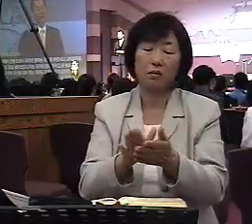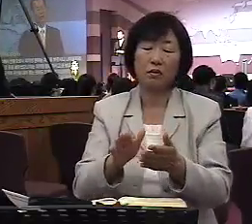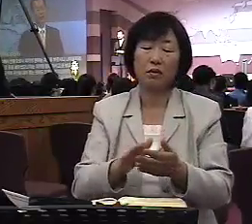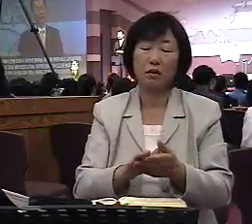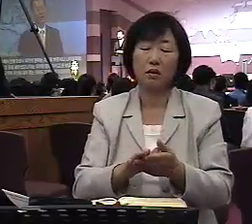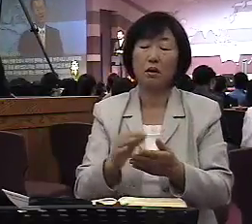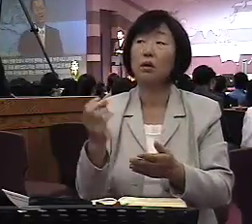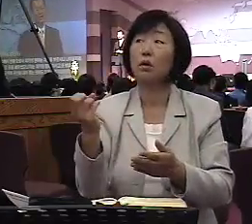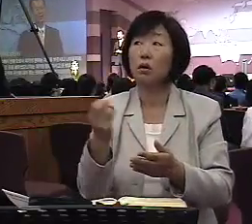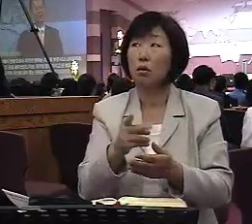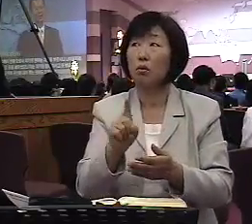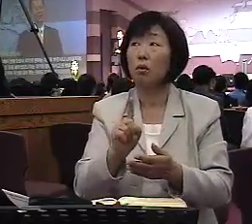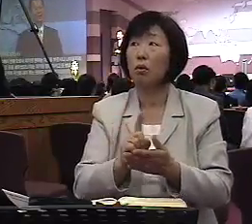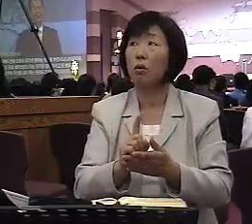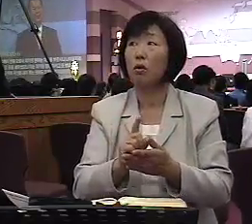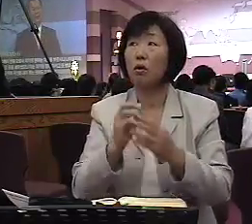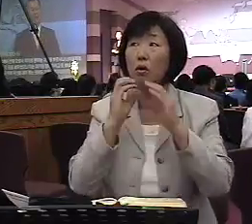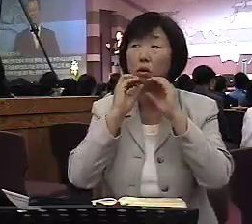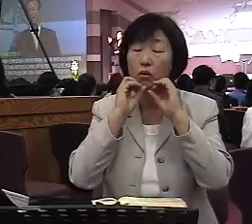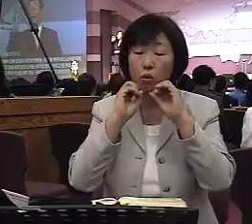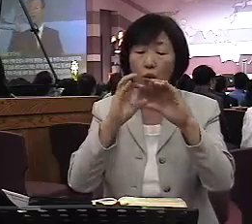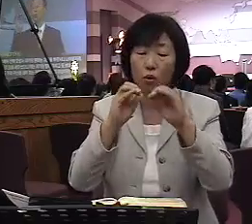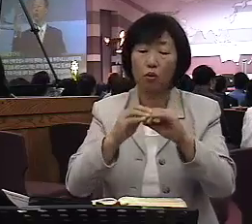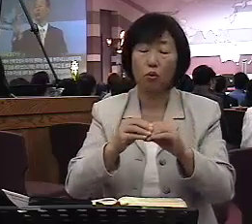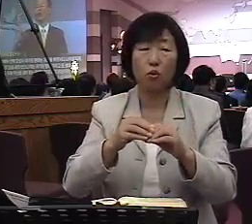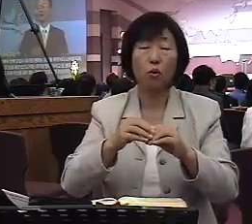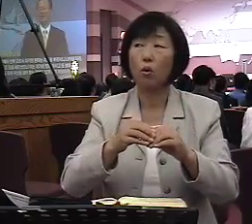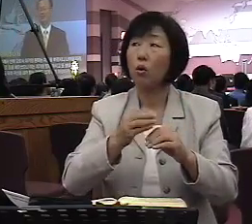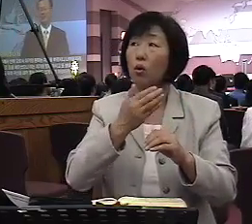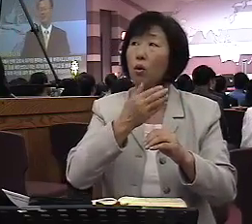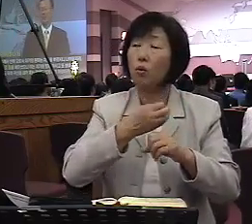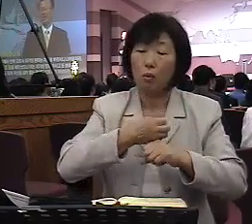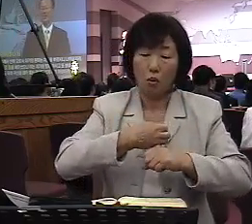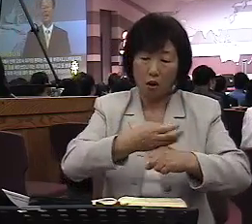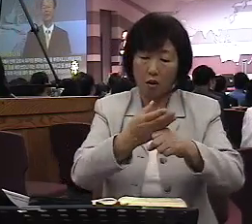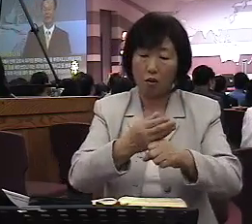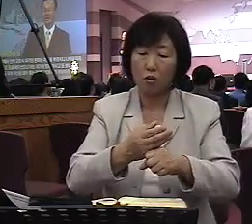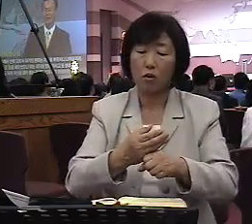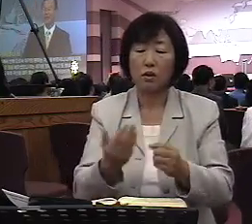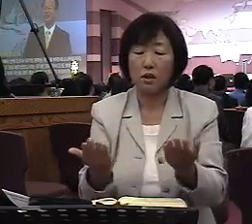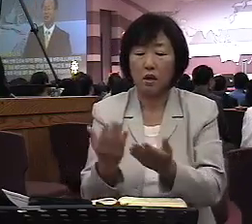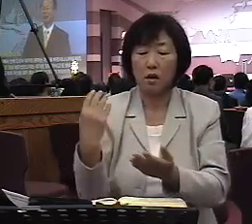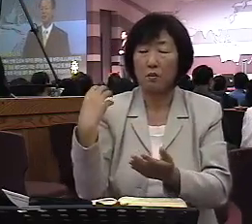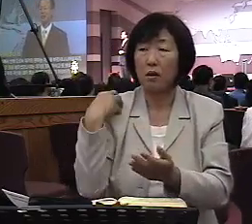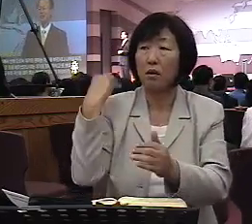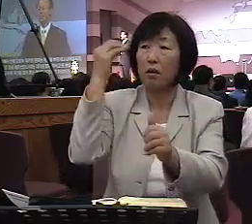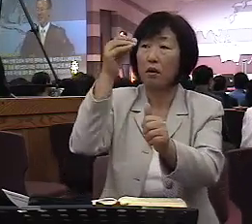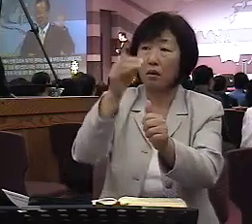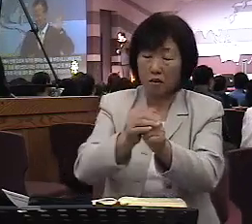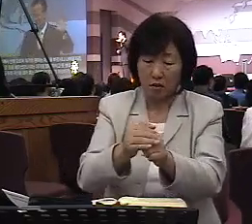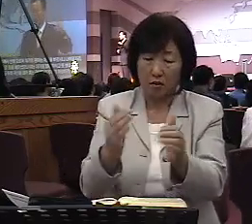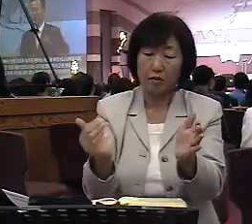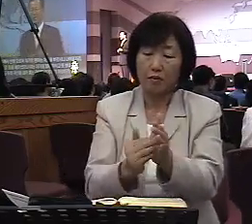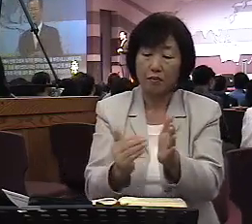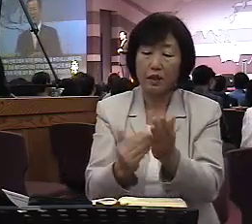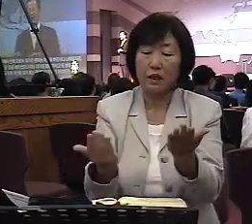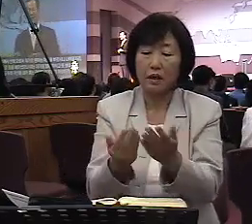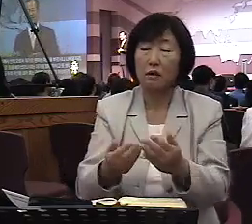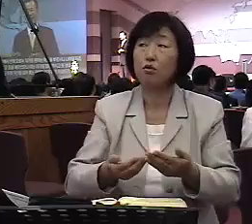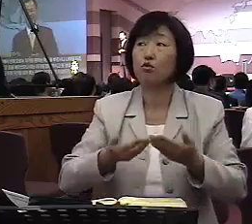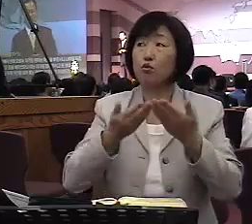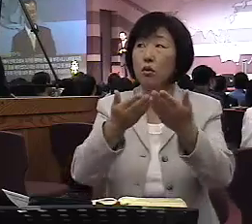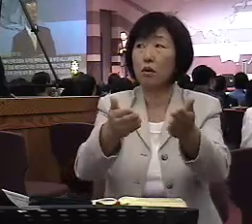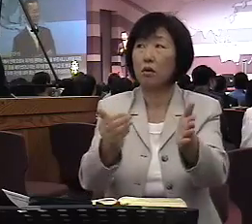그리고 무엇이십니까? 전도도 보내사 전도도 하게 하시며 사명을 맡기셨다는 것입니다. 사역을 주셨다는